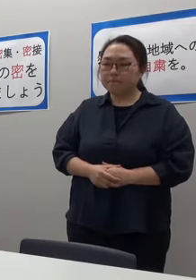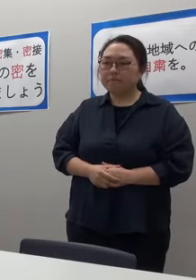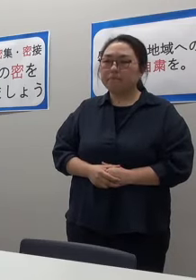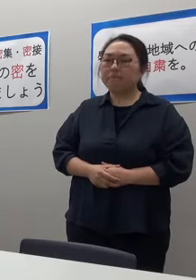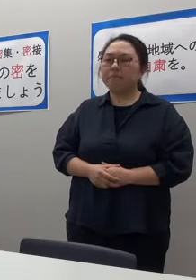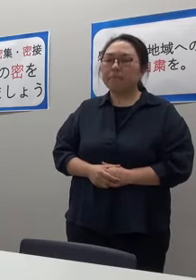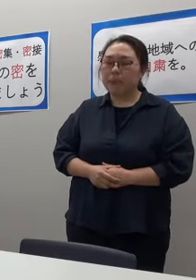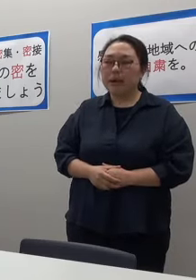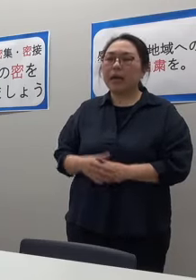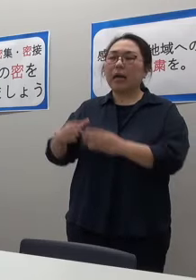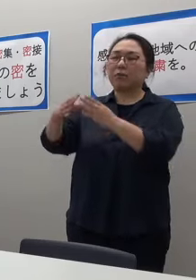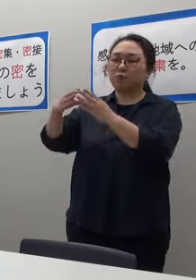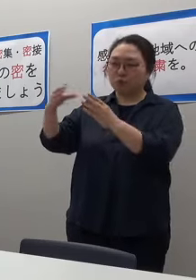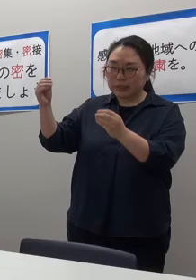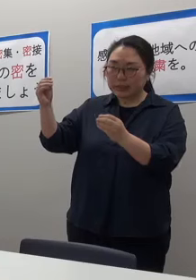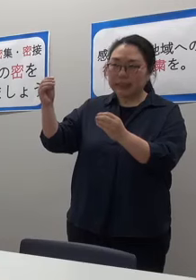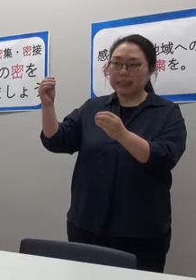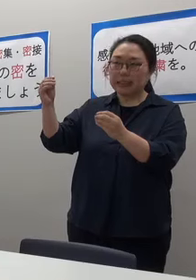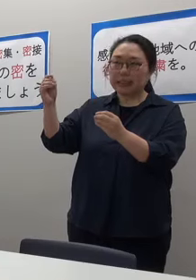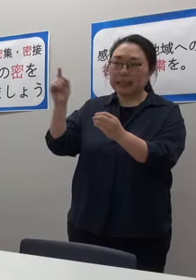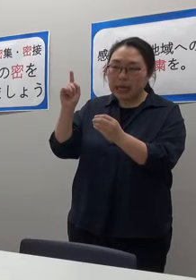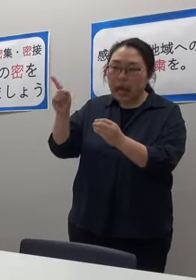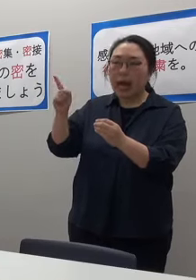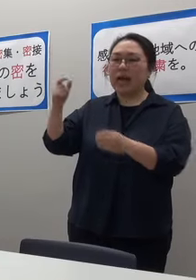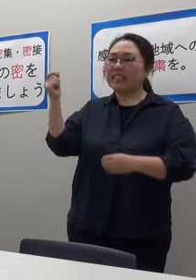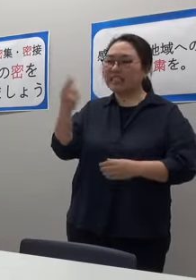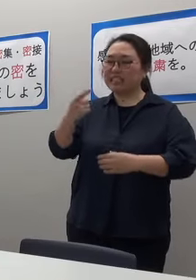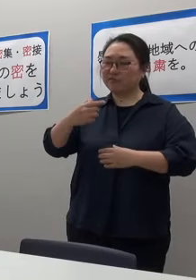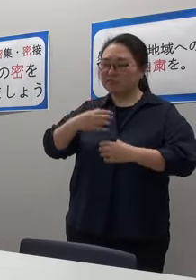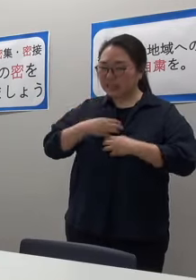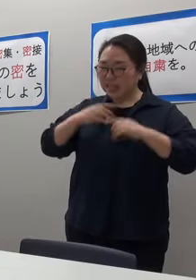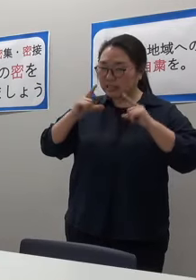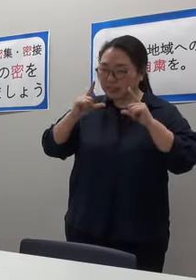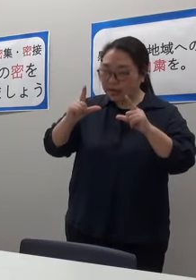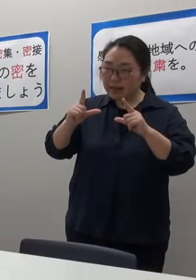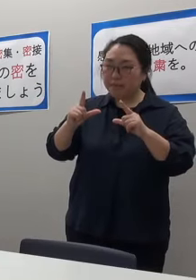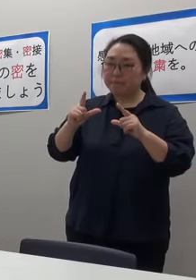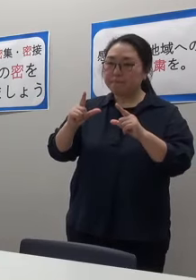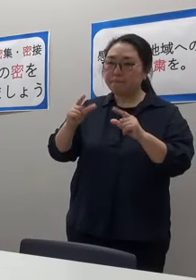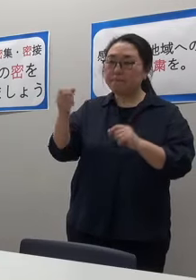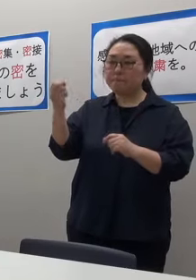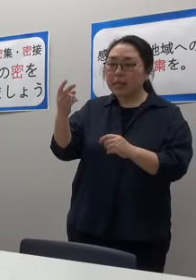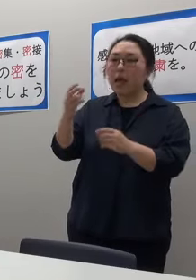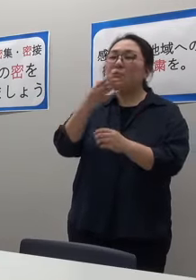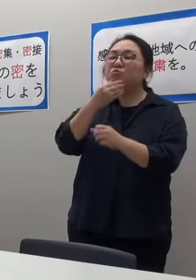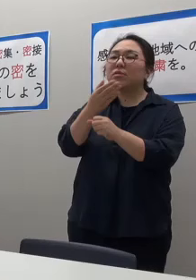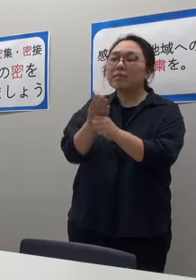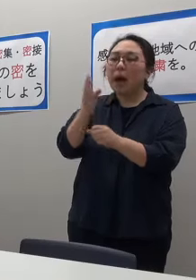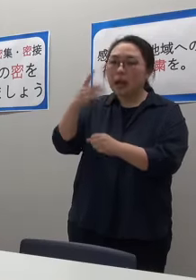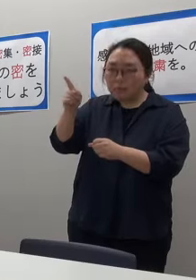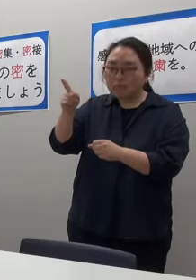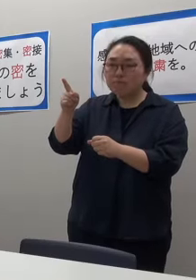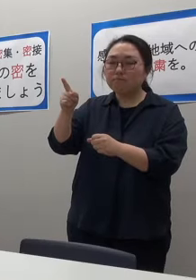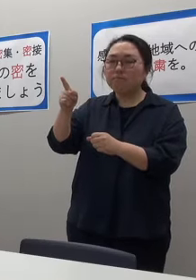国の方で、まあ、そういった緊急事態の宣言をですね、まあ、福島県もということになれば、まあ、国の責任において、